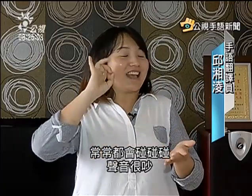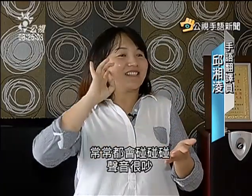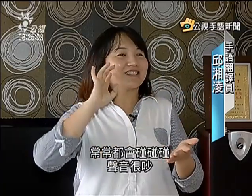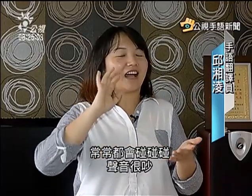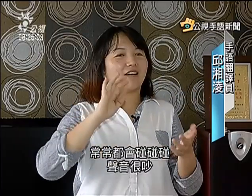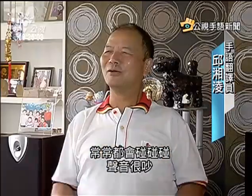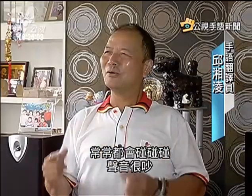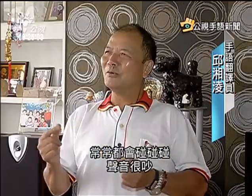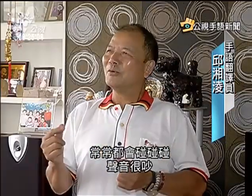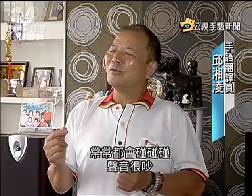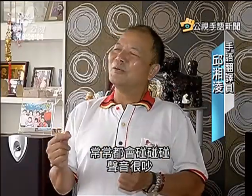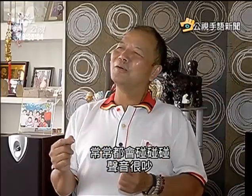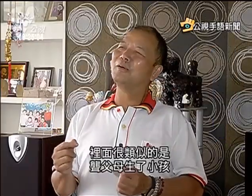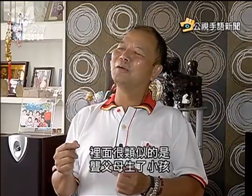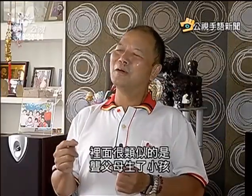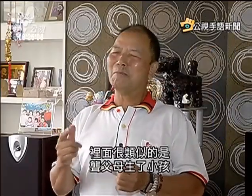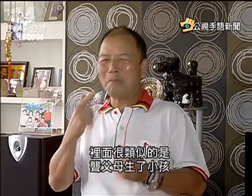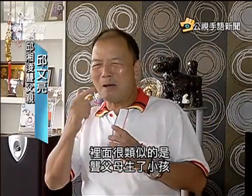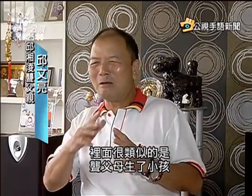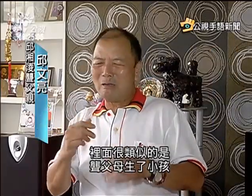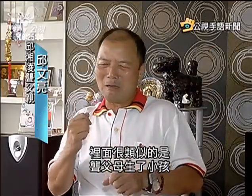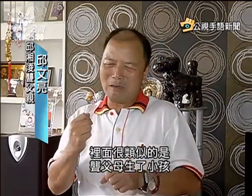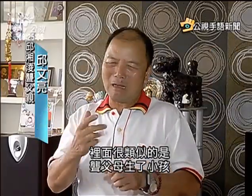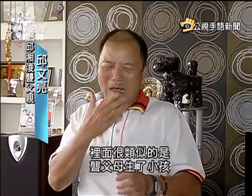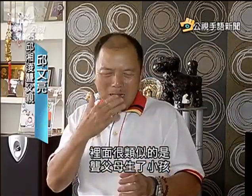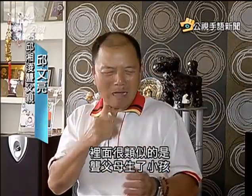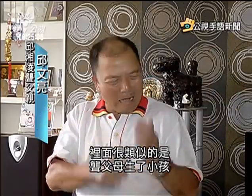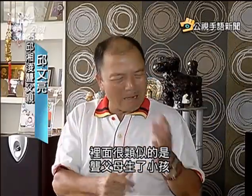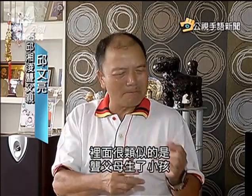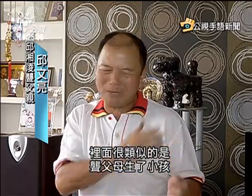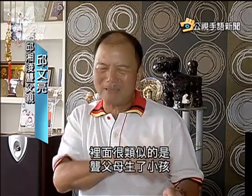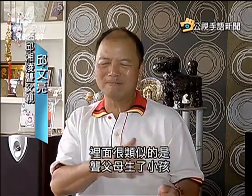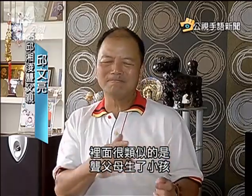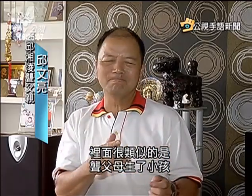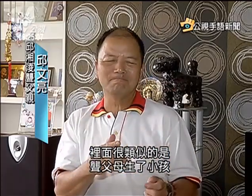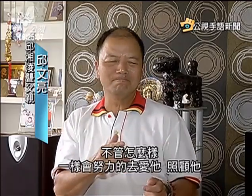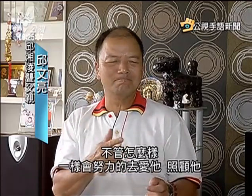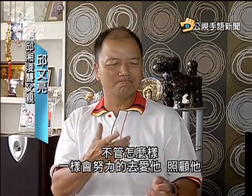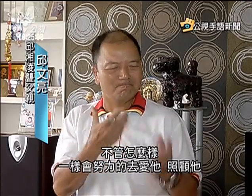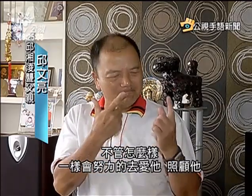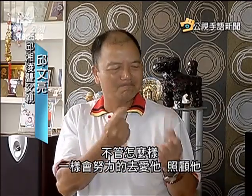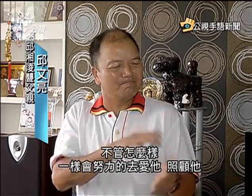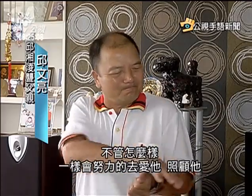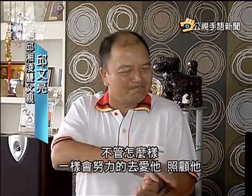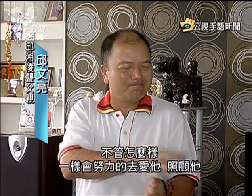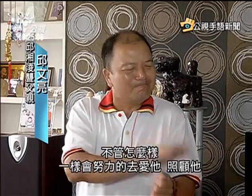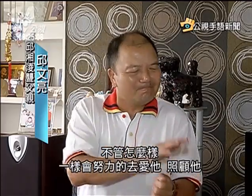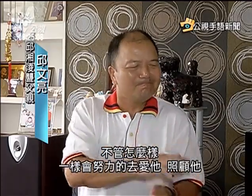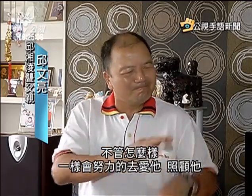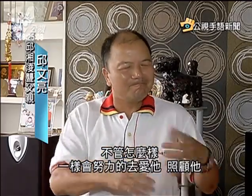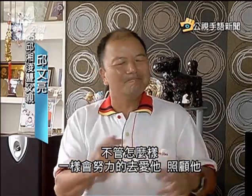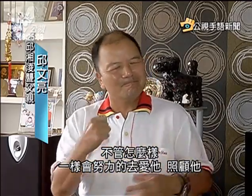音很吵。 里面很类似的是，龙父母生了小孩，不管怎么样，一样会努力的去爱他、照顾